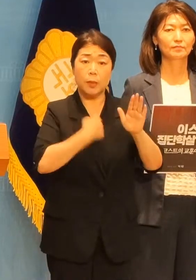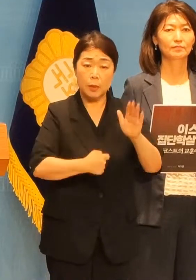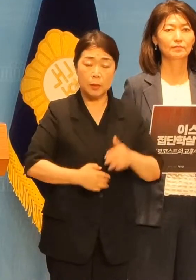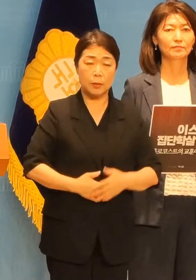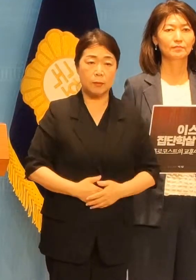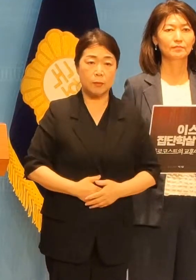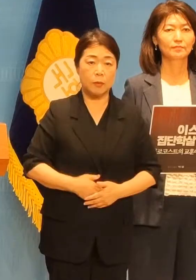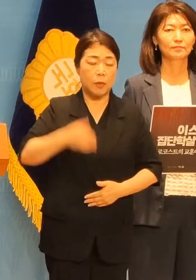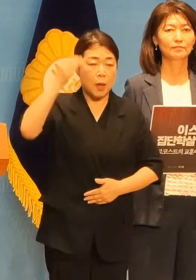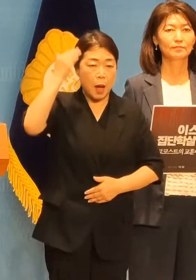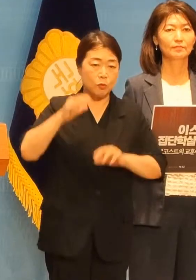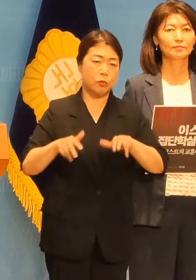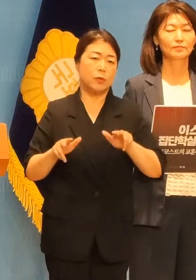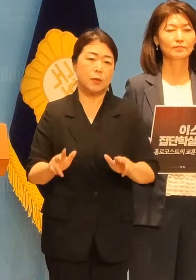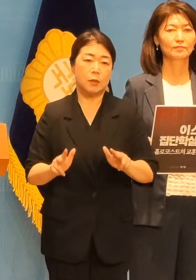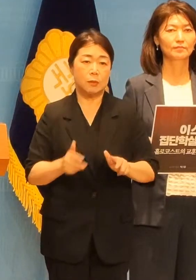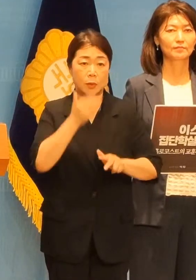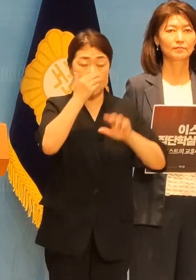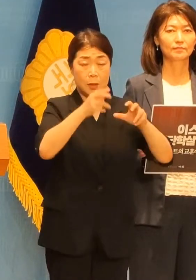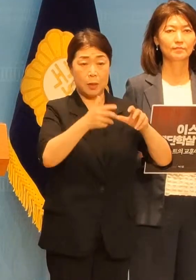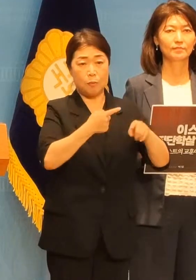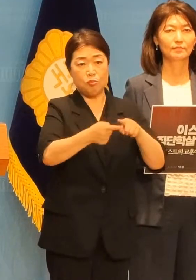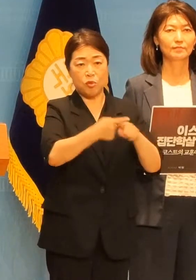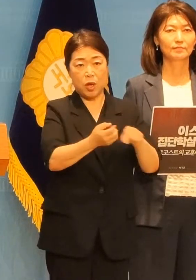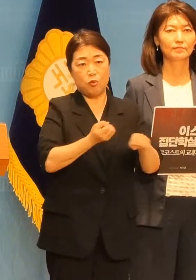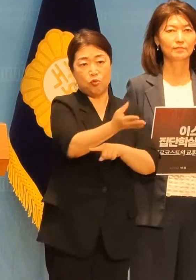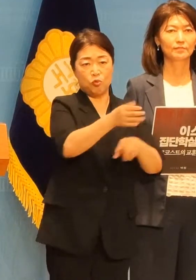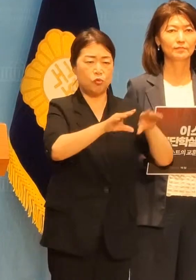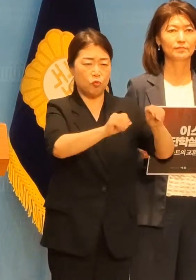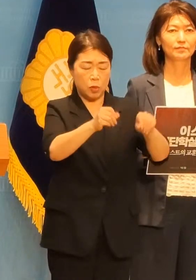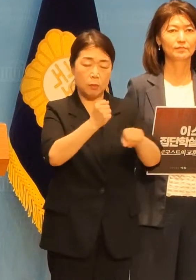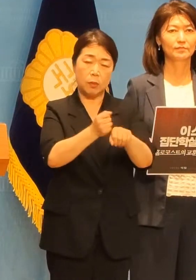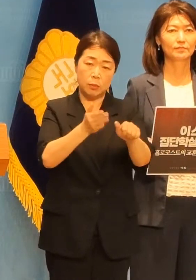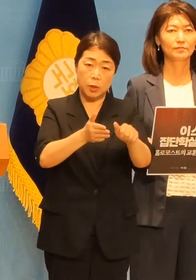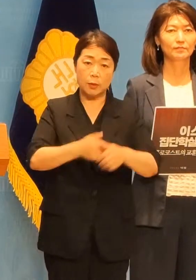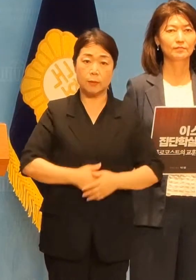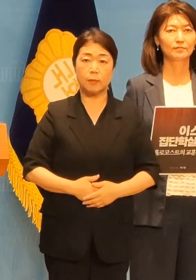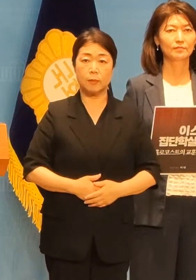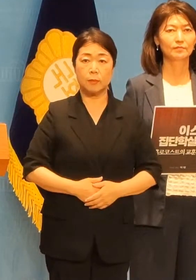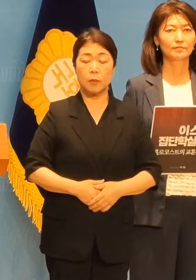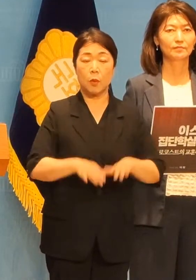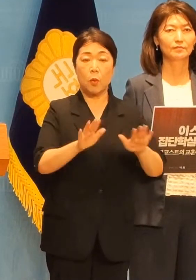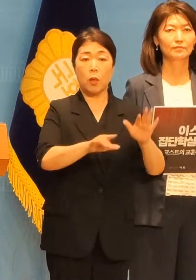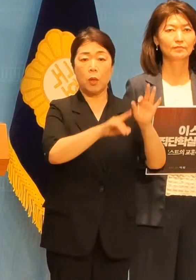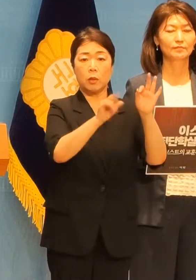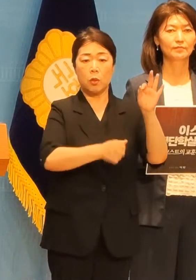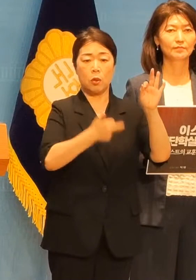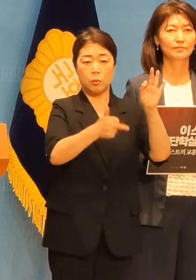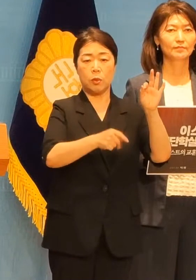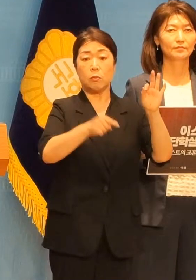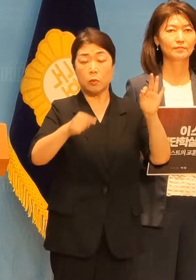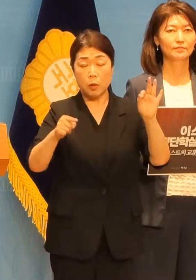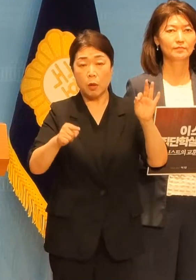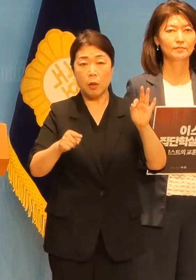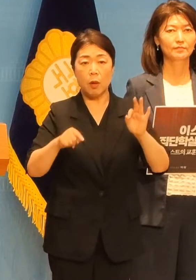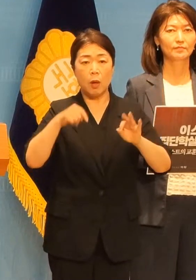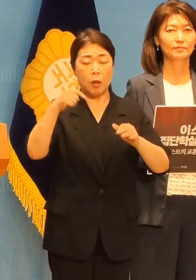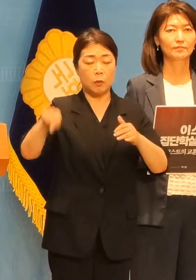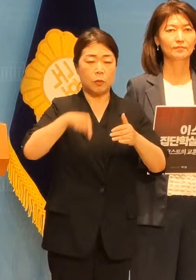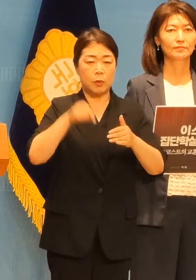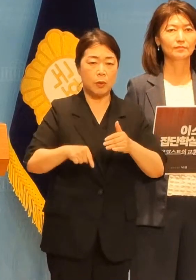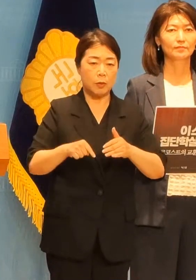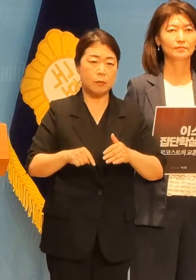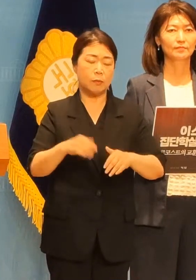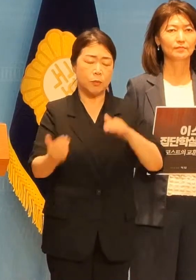한국은 즉시 이스라엘에 대한 무기 수출을 중단해야 합니다. 더욱이 오는 10월 17일부터 열리는 국내 최대